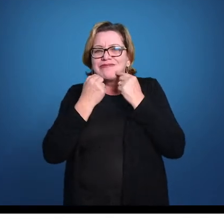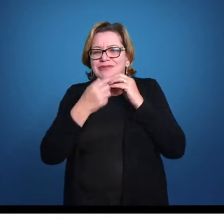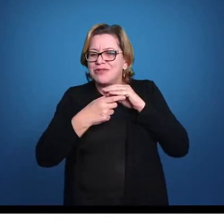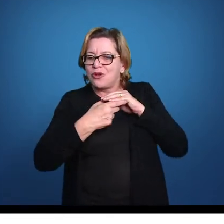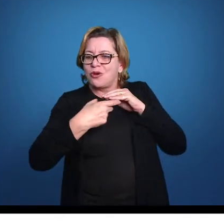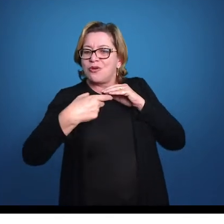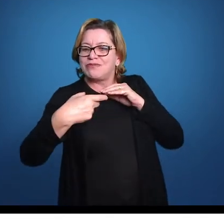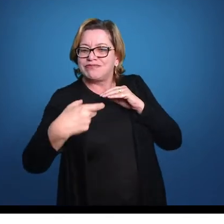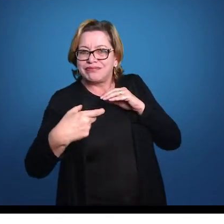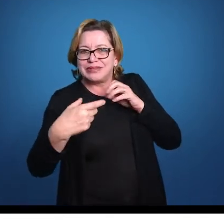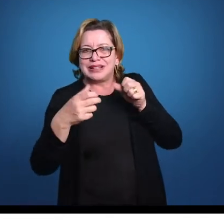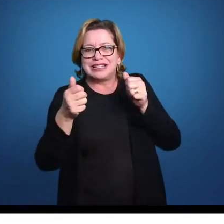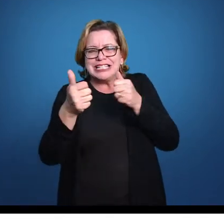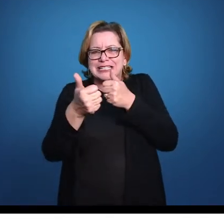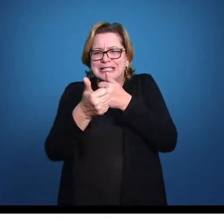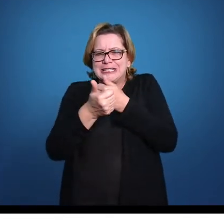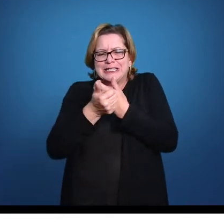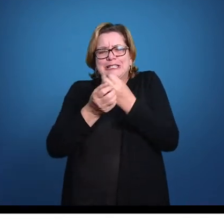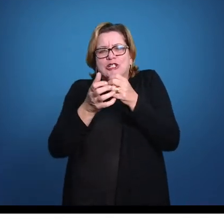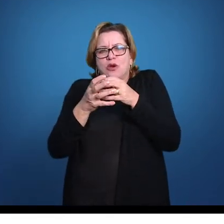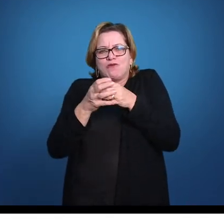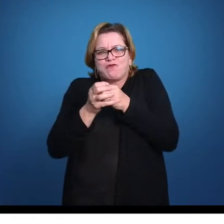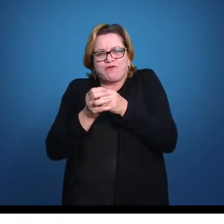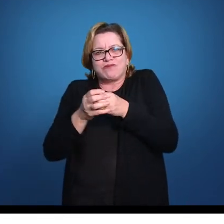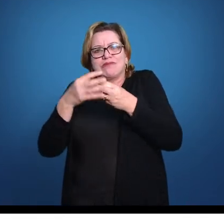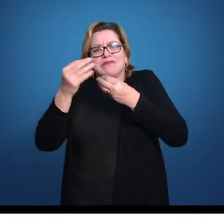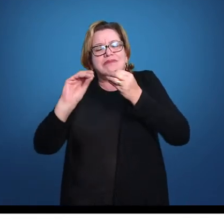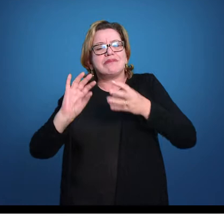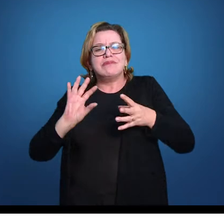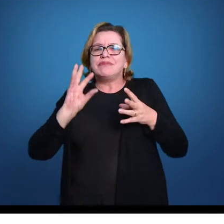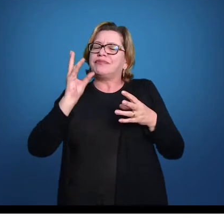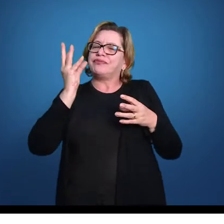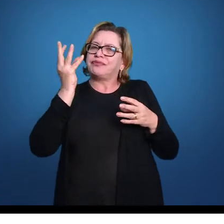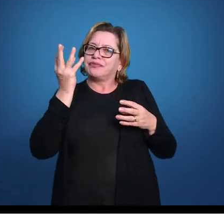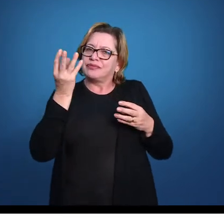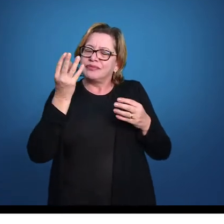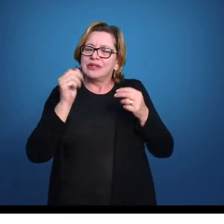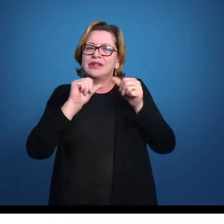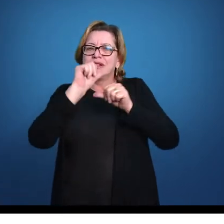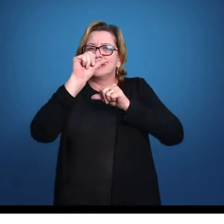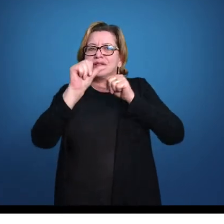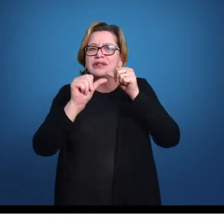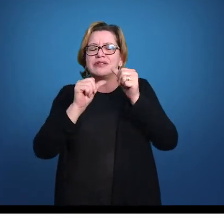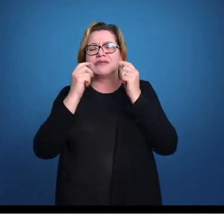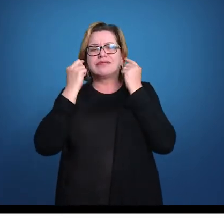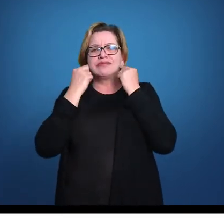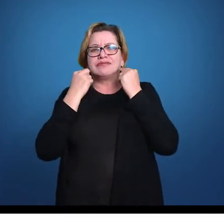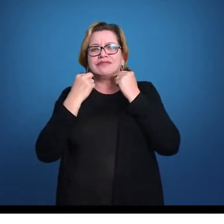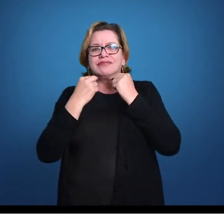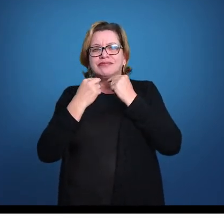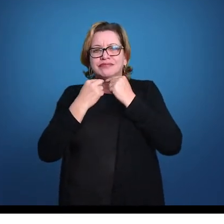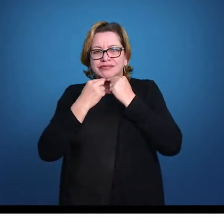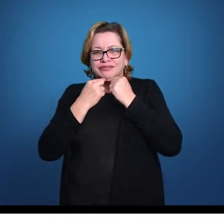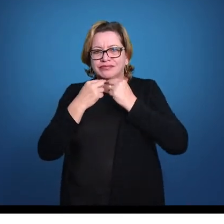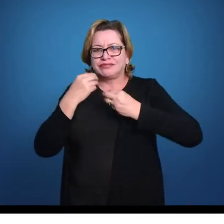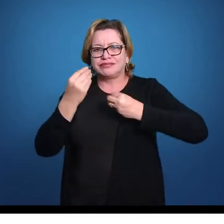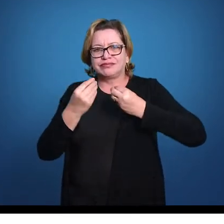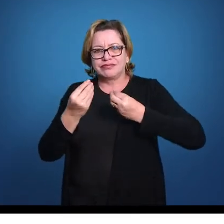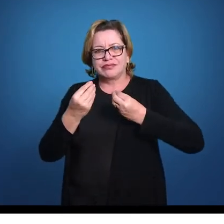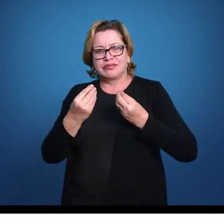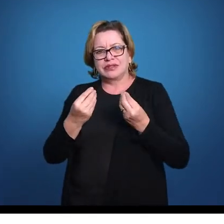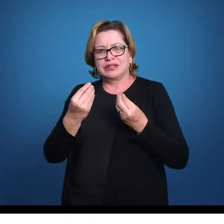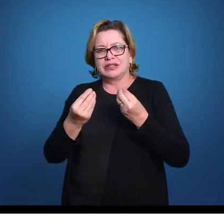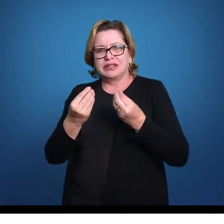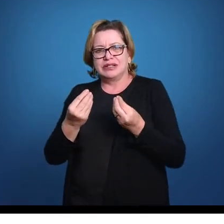frente, né? Quando a mandíbula, quando o primeiro par de arcos branquiais se transformou na mandíbula, o segundo par se transforma no